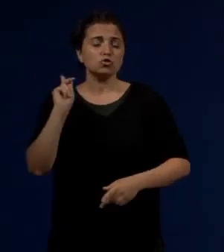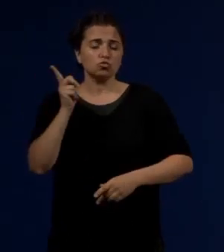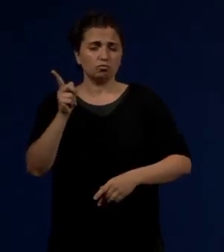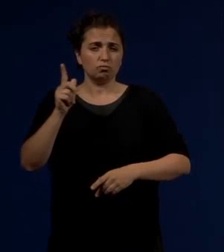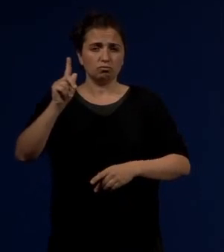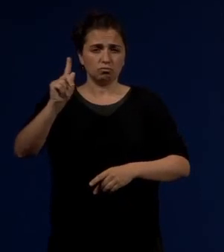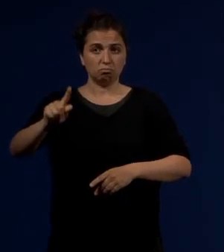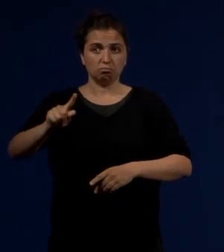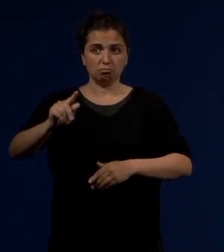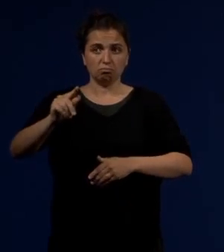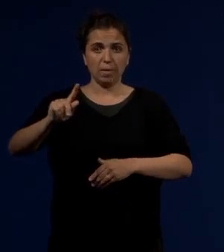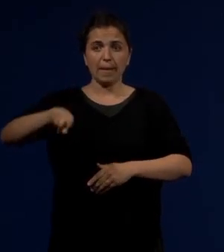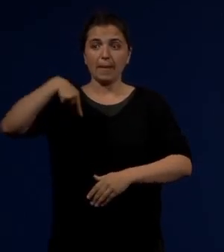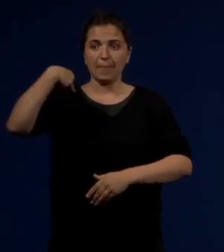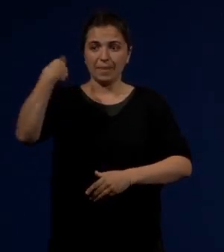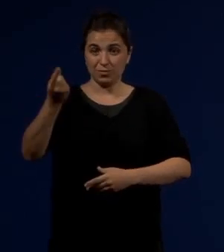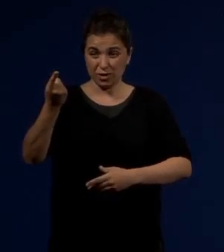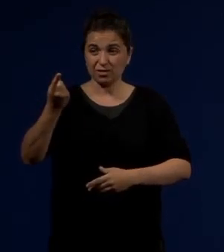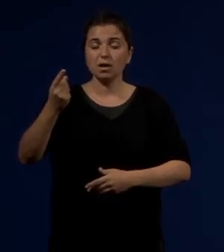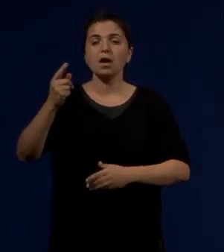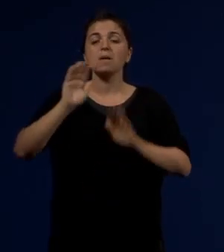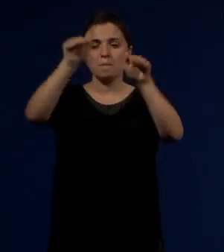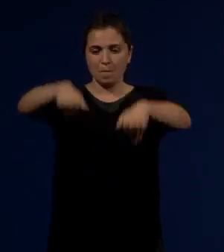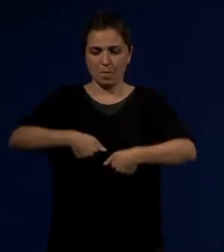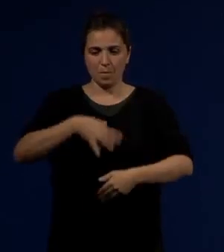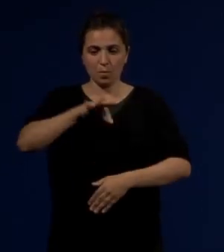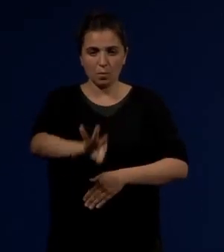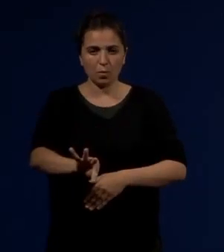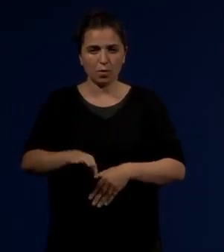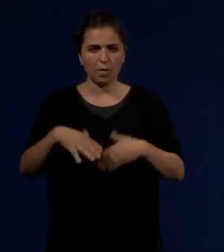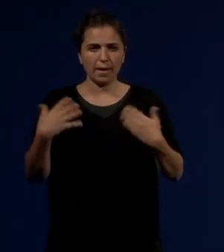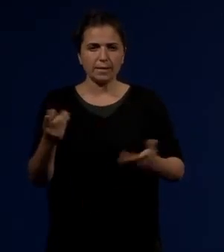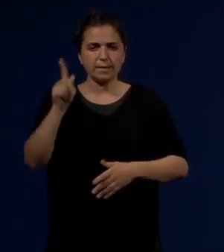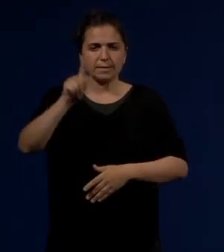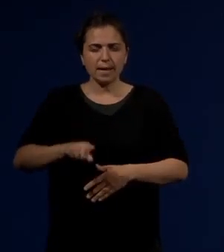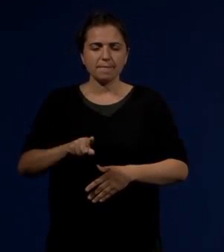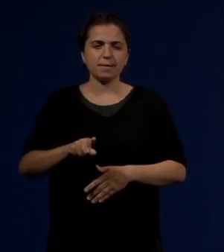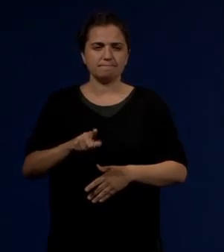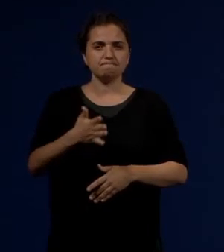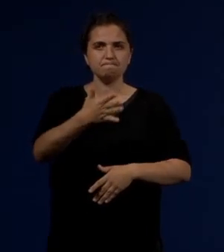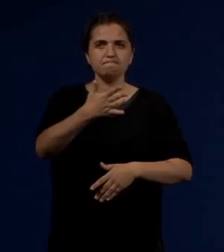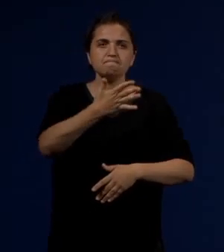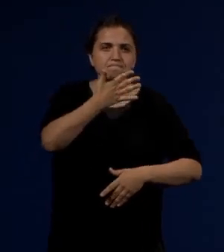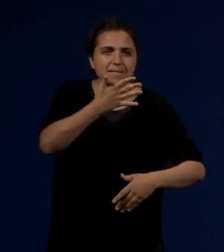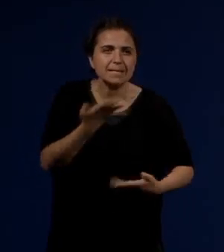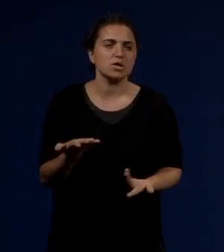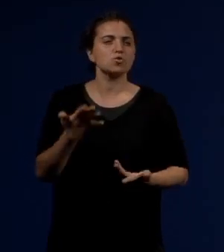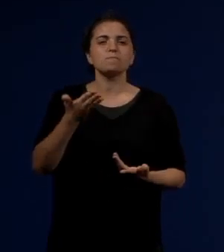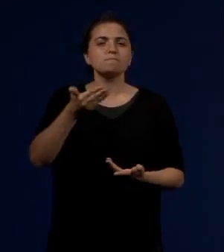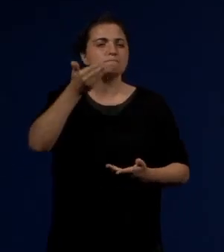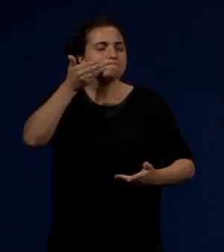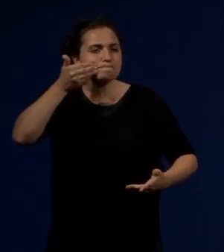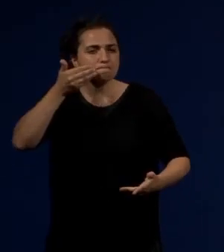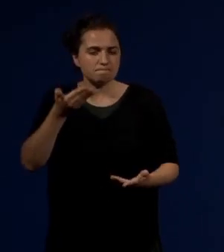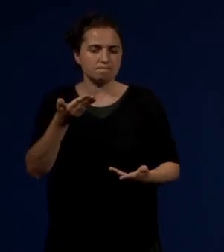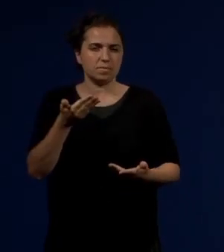de moito tempo, puido volver á súa propia terra. Exemplos de indignación, exemplos de compromiso non nos faltan en todo o país, non faltan nestas